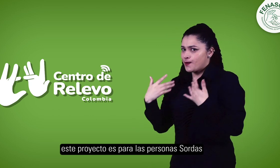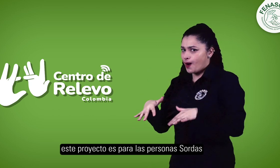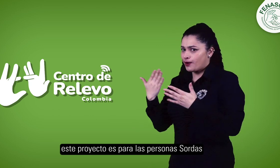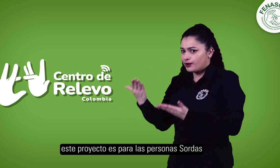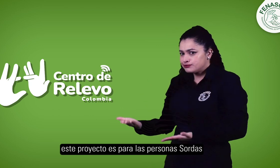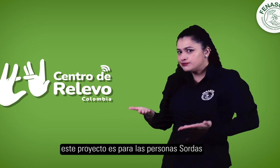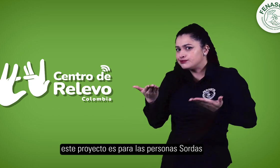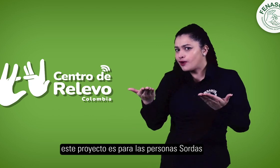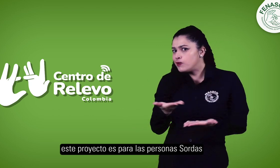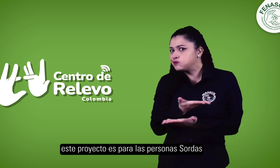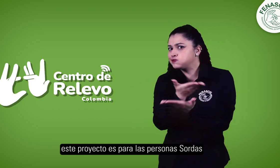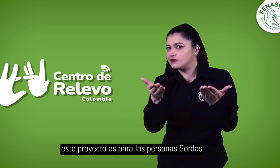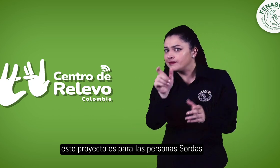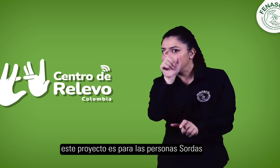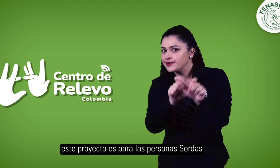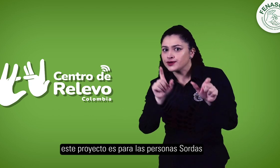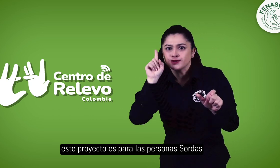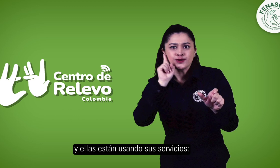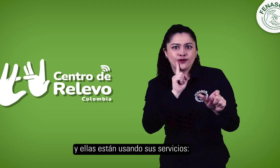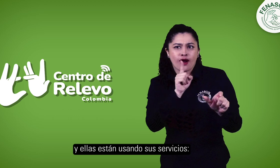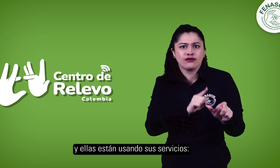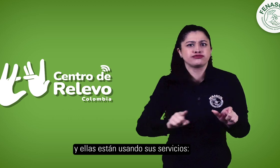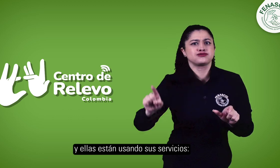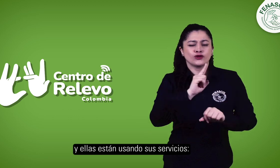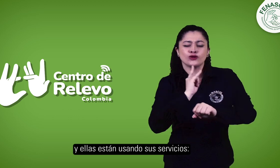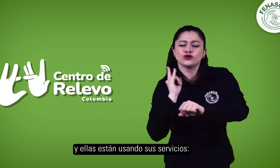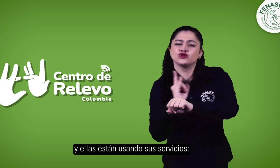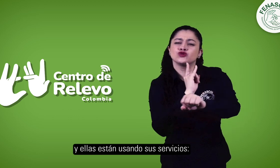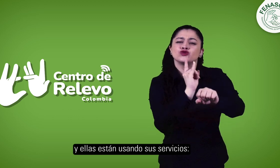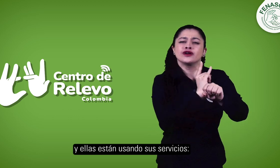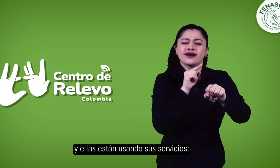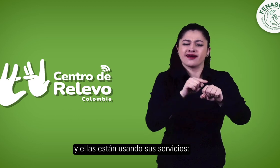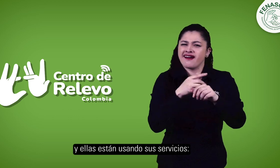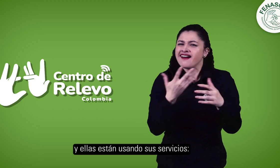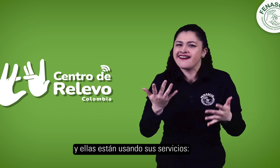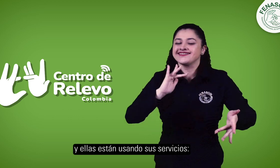Este proyecto es para las personas sordas y ellas están usando sus servicios.